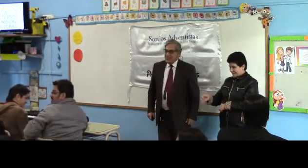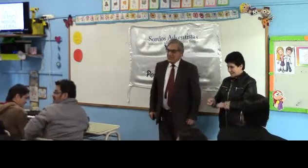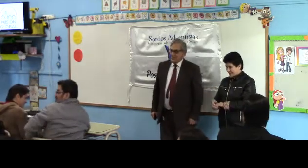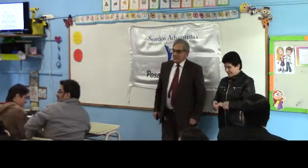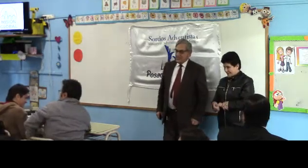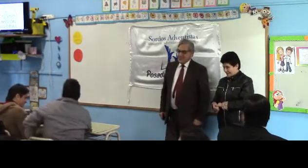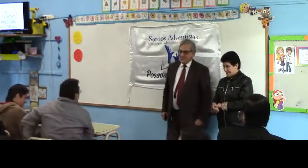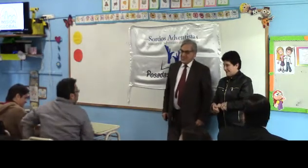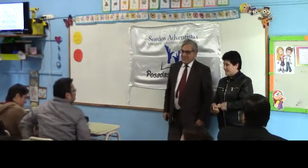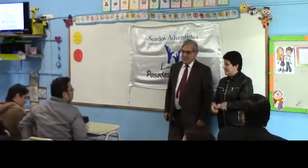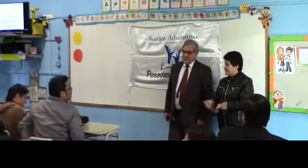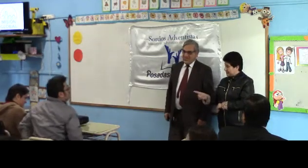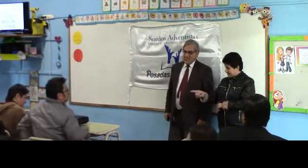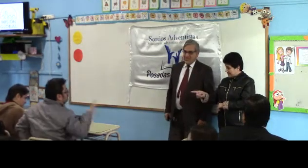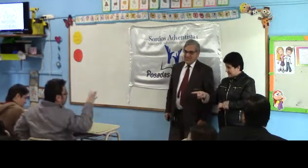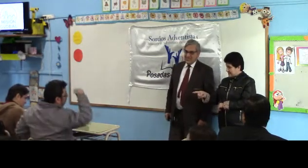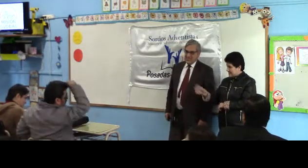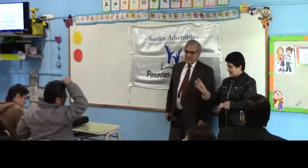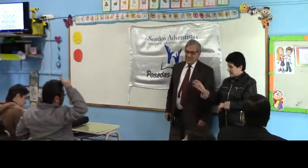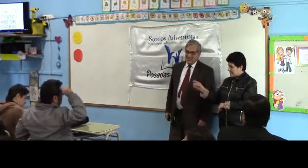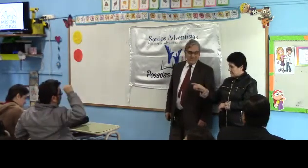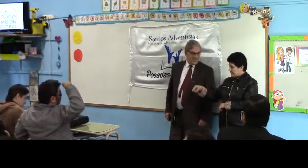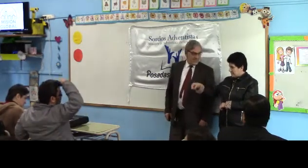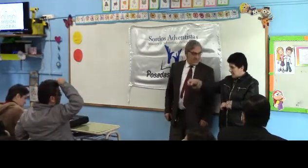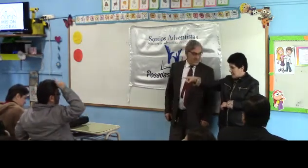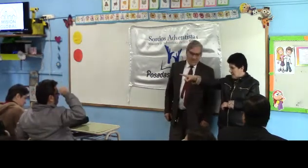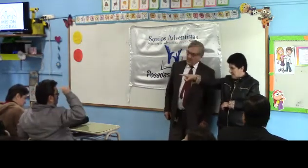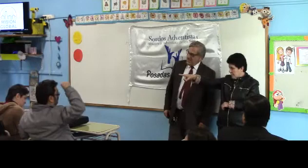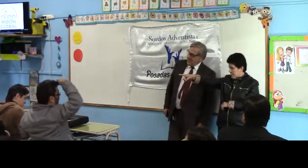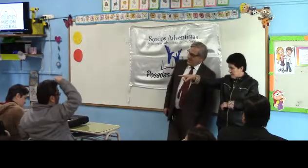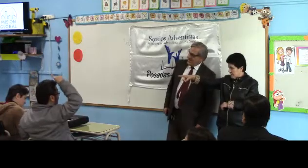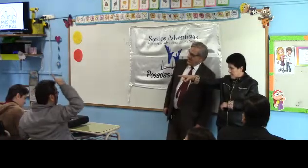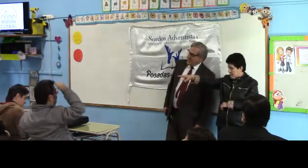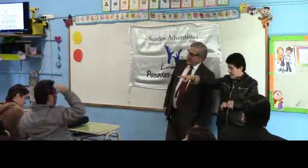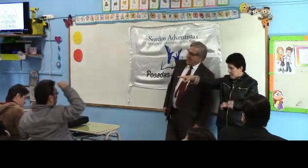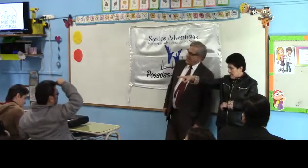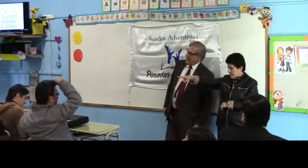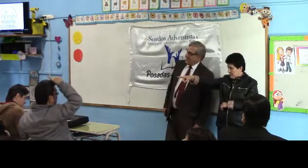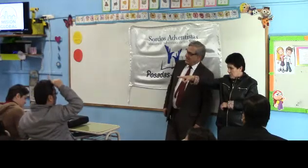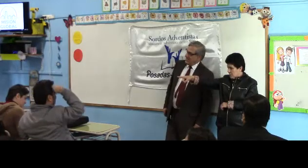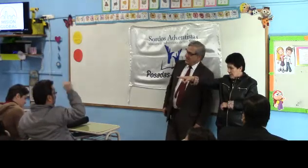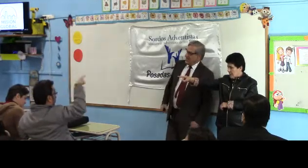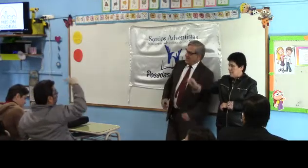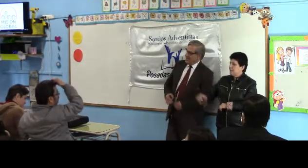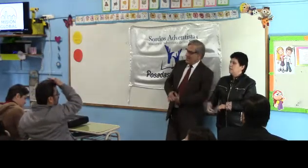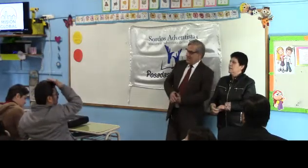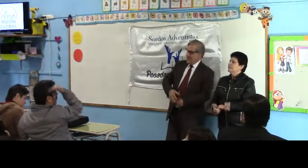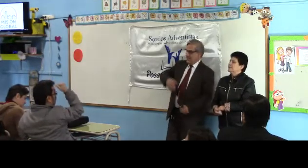Muy bien.